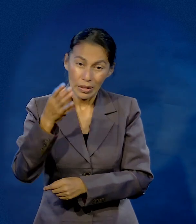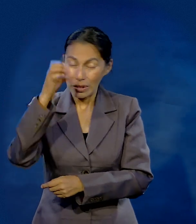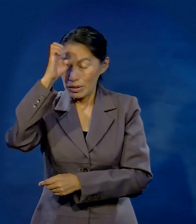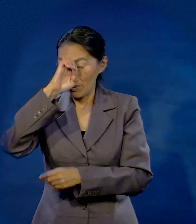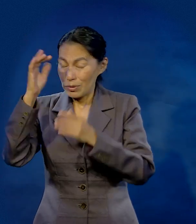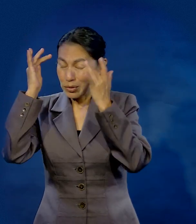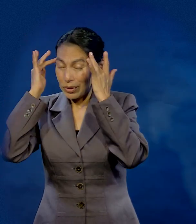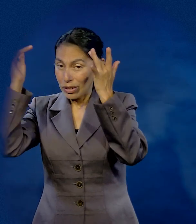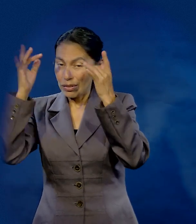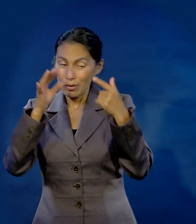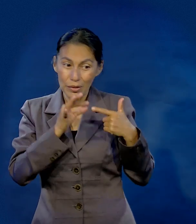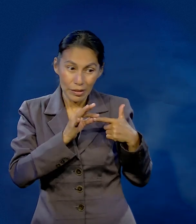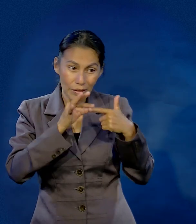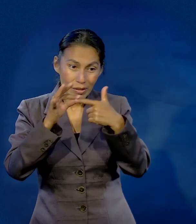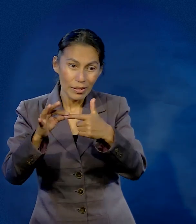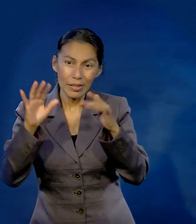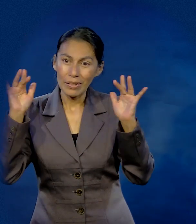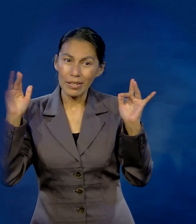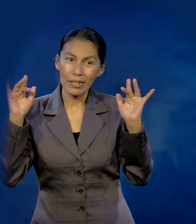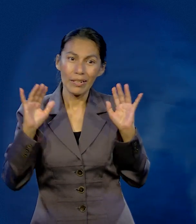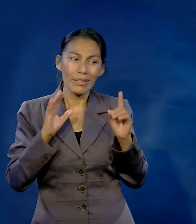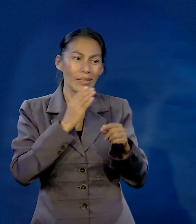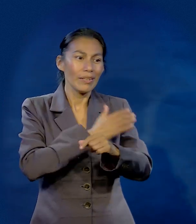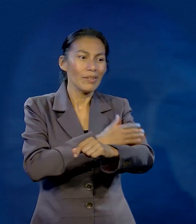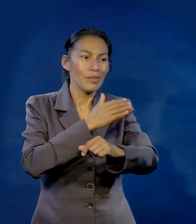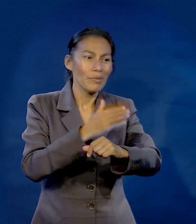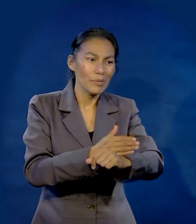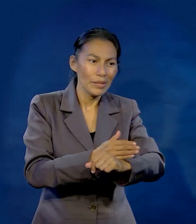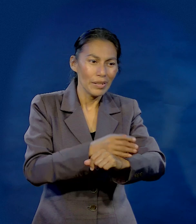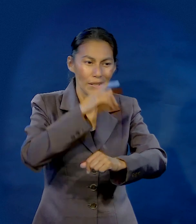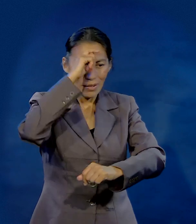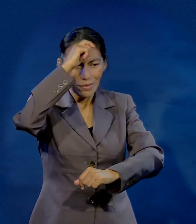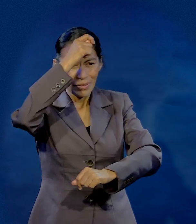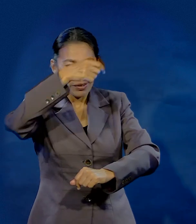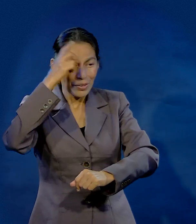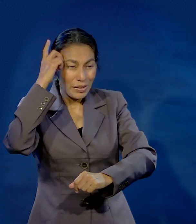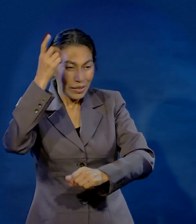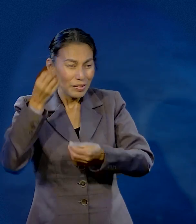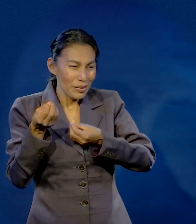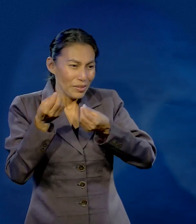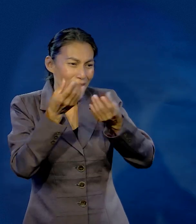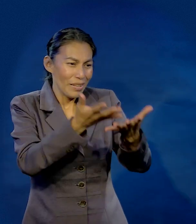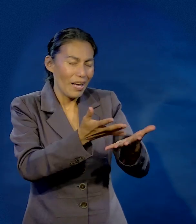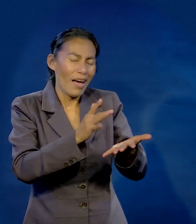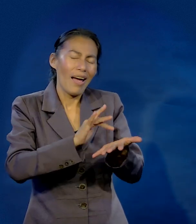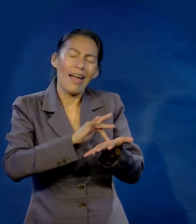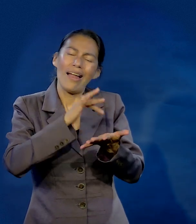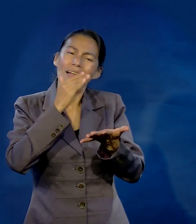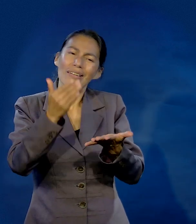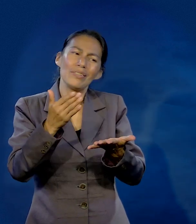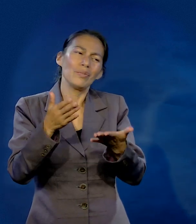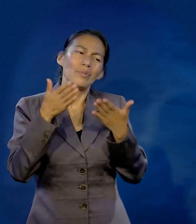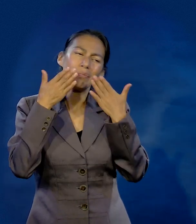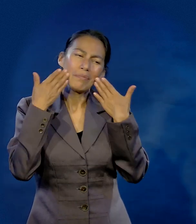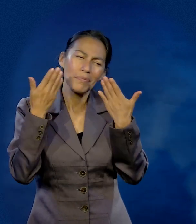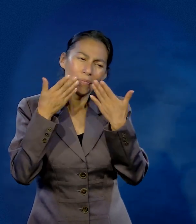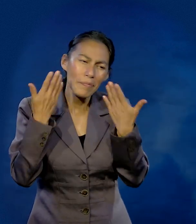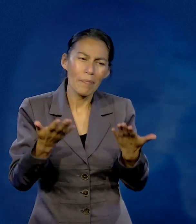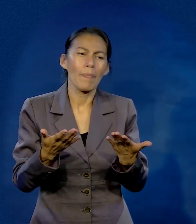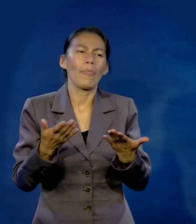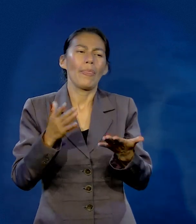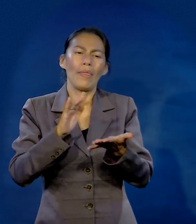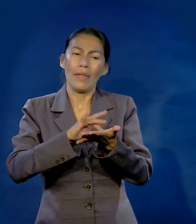están estudiando la palabra de Dios y están siguiendo los mensajes del Señor nos ha entregado permite al cielo que nos conozcamos muy pronto